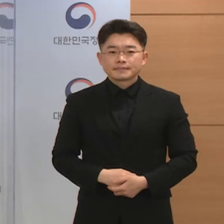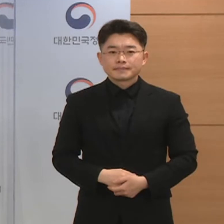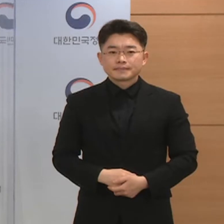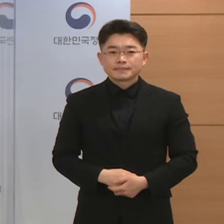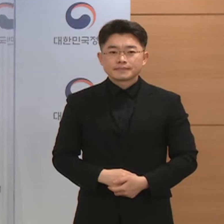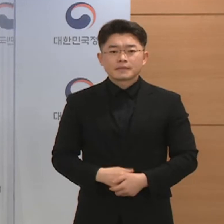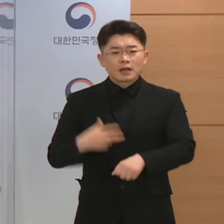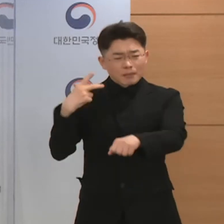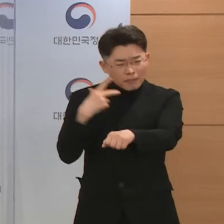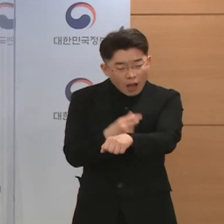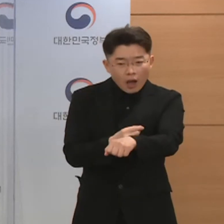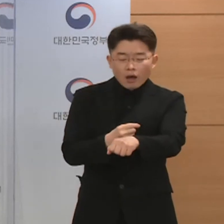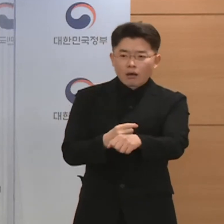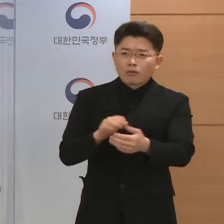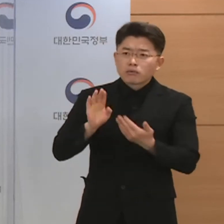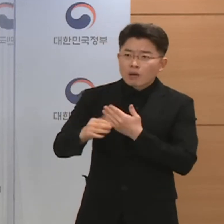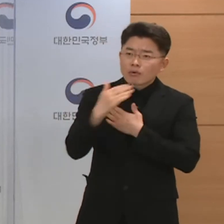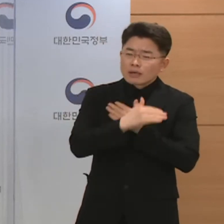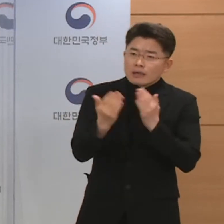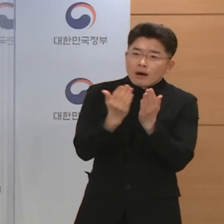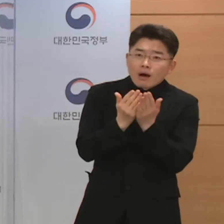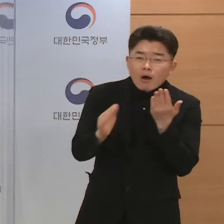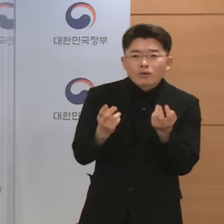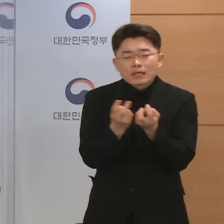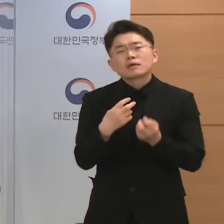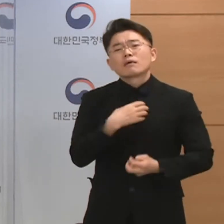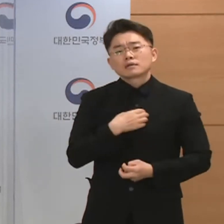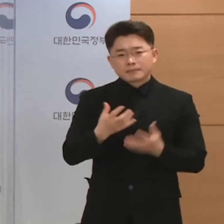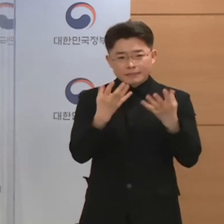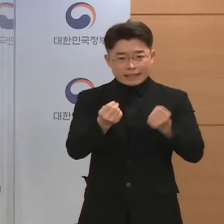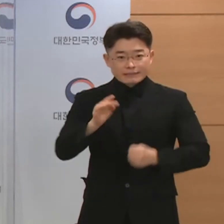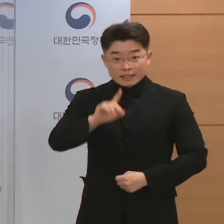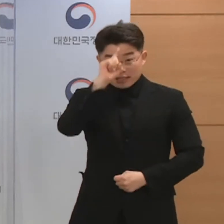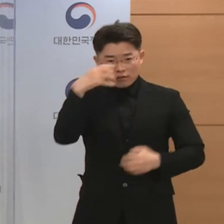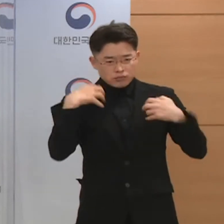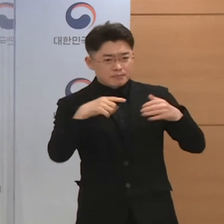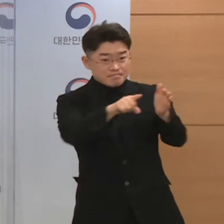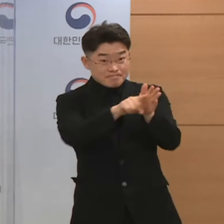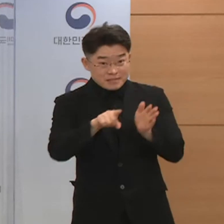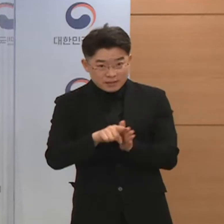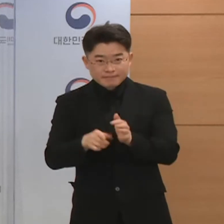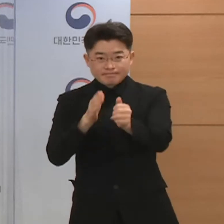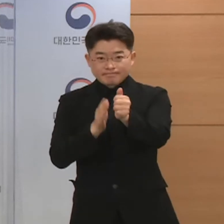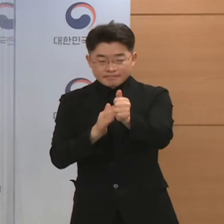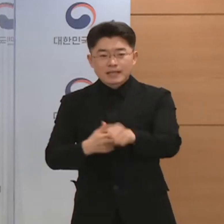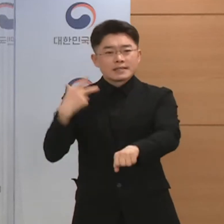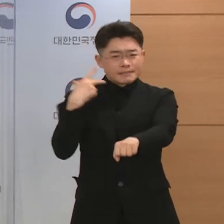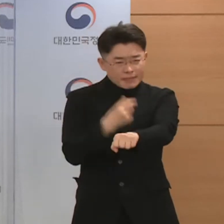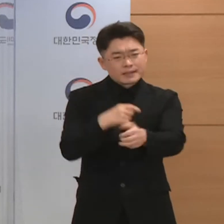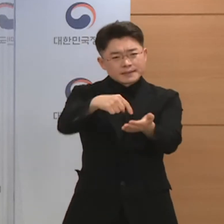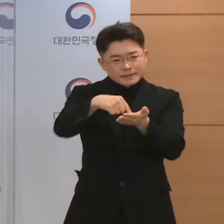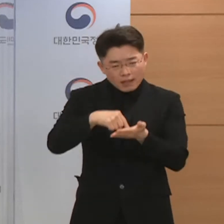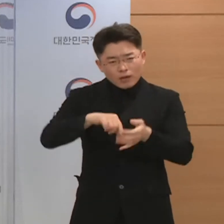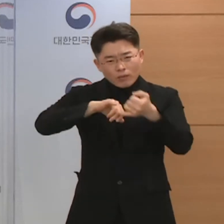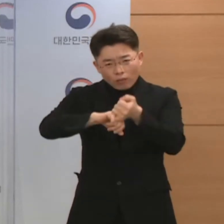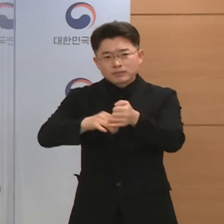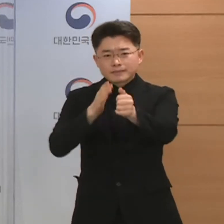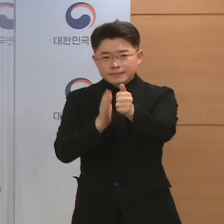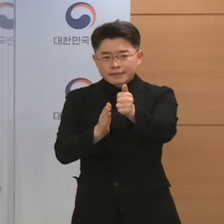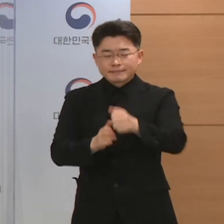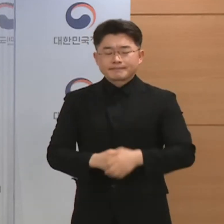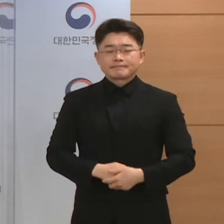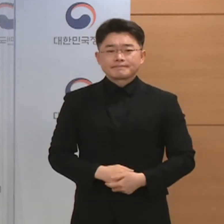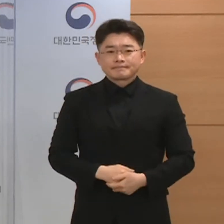여러 불안감이 계시지만 정부를 믿고 예방접종의 예약에 참여해 주시면 대단히 감사하겠습니다. 이를